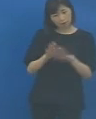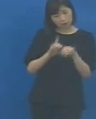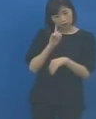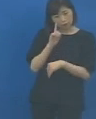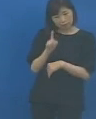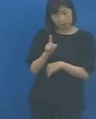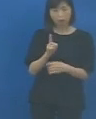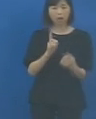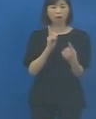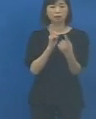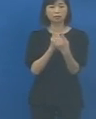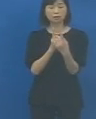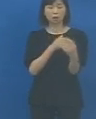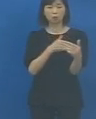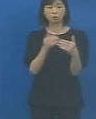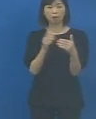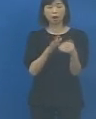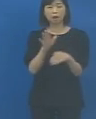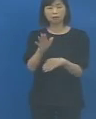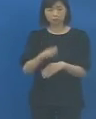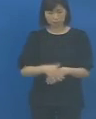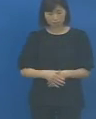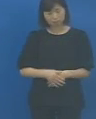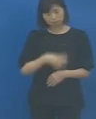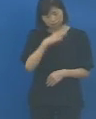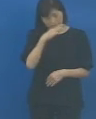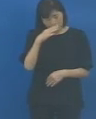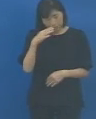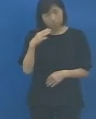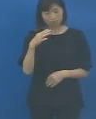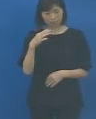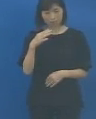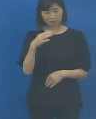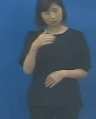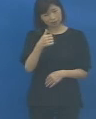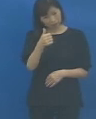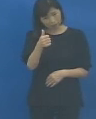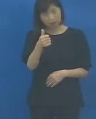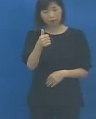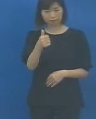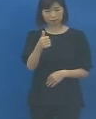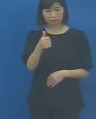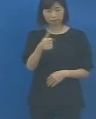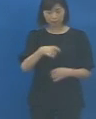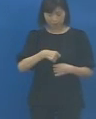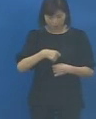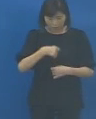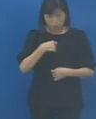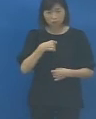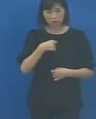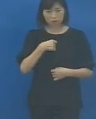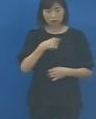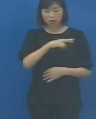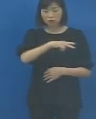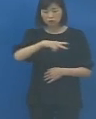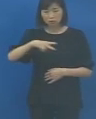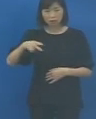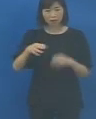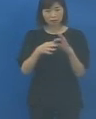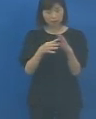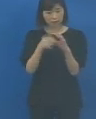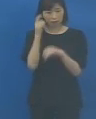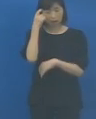、お会いしたこともありますが、本当に好青年で、まっすぐにこの水泳のことを考えておられ